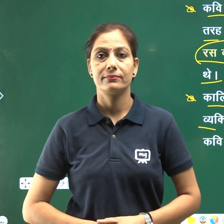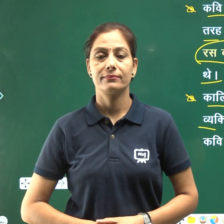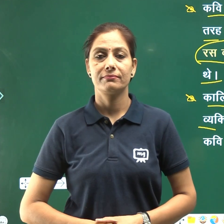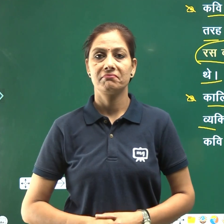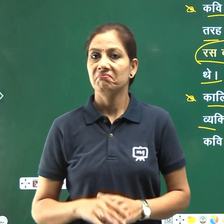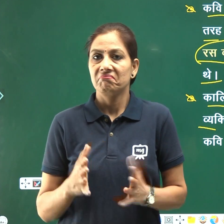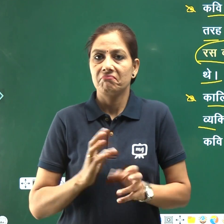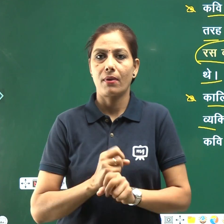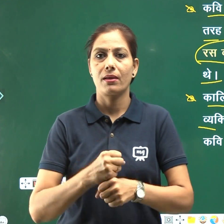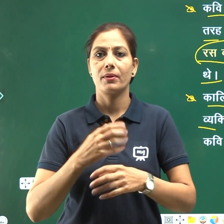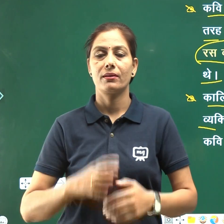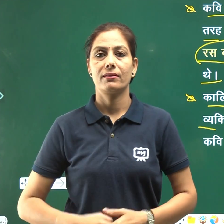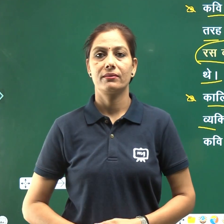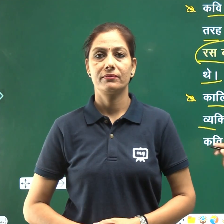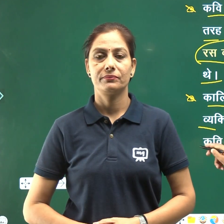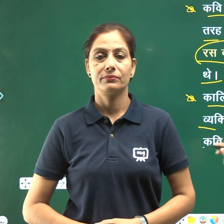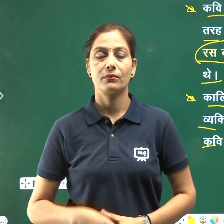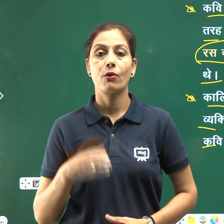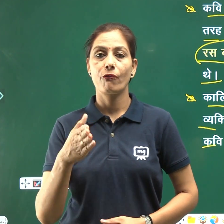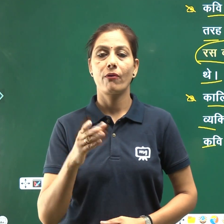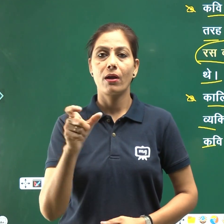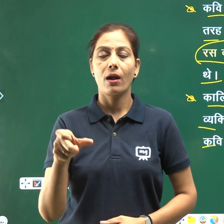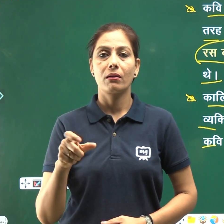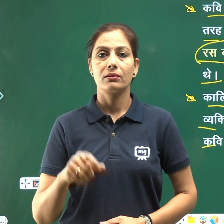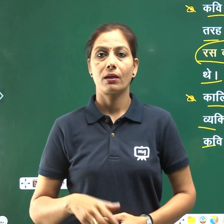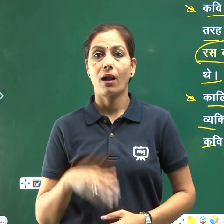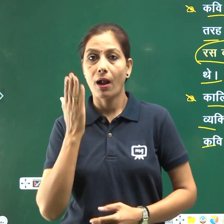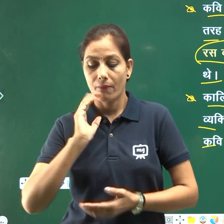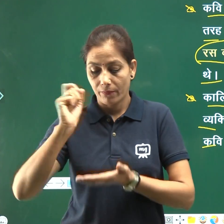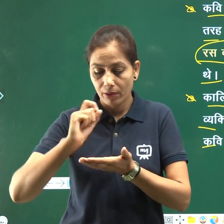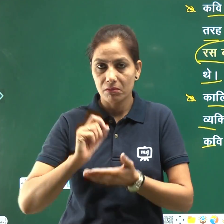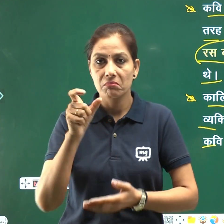नहीं बना, वह कवि नहीं बन पाएगा।